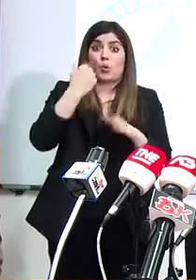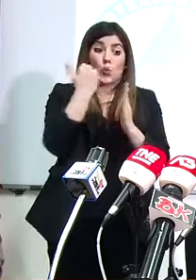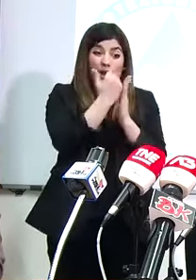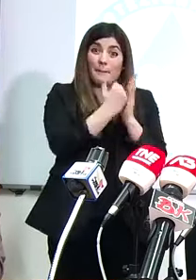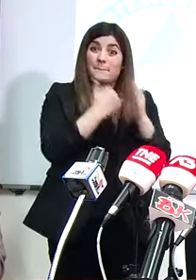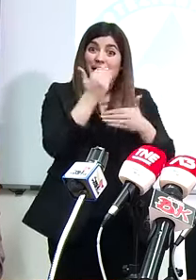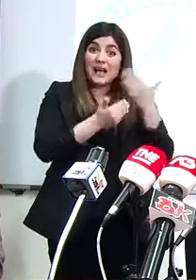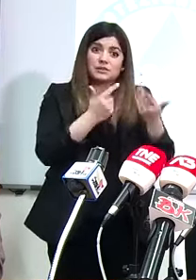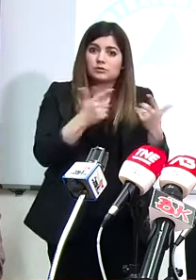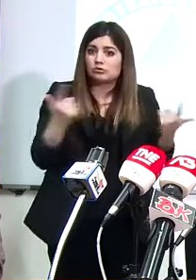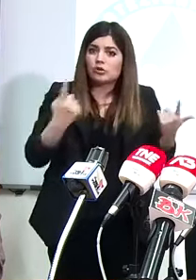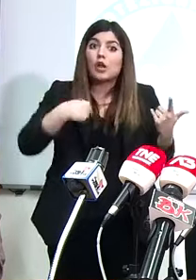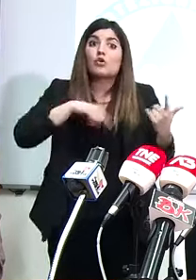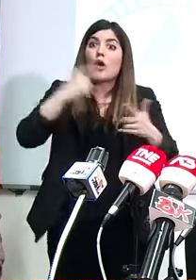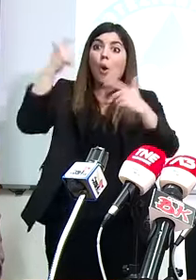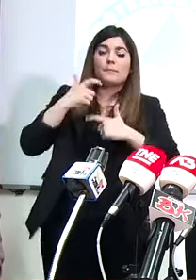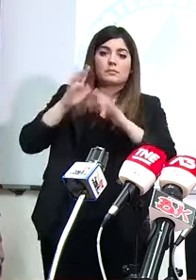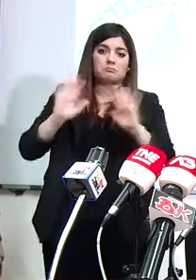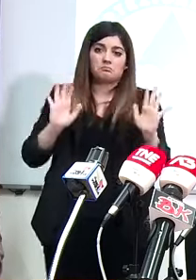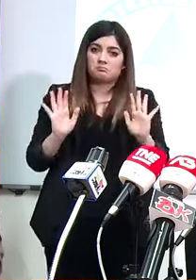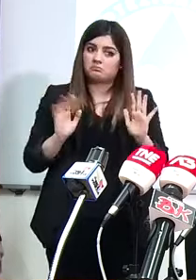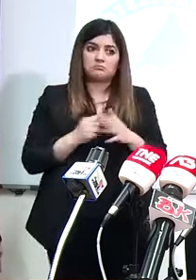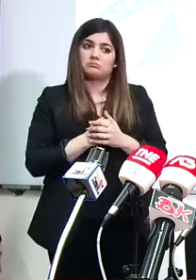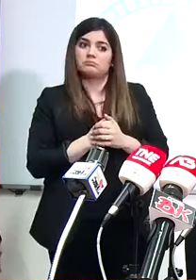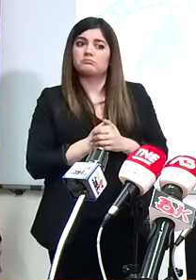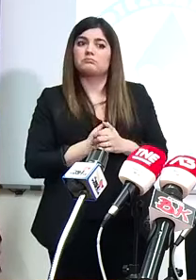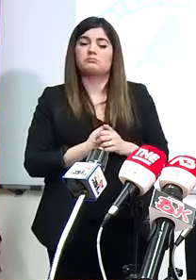obbligati a farlo sia chiaro questo